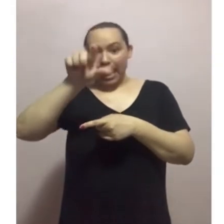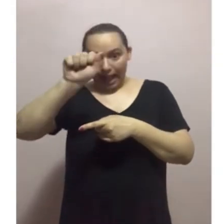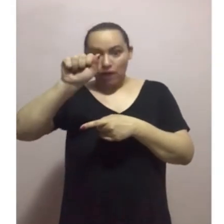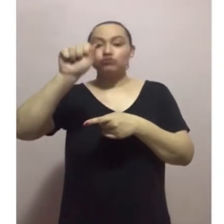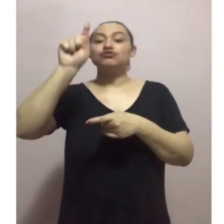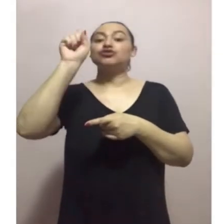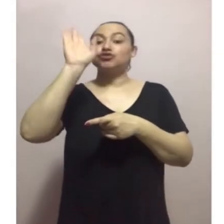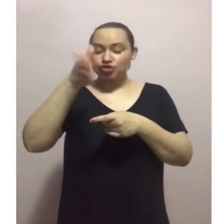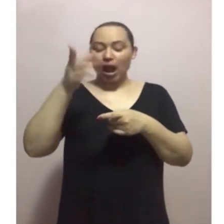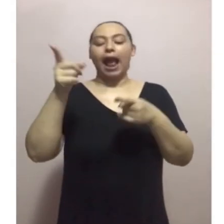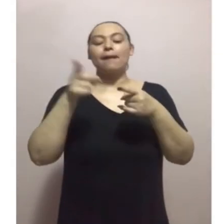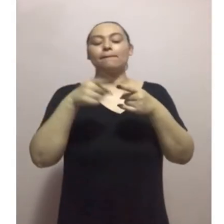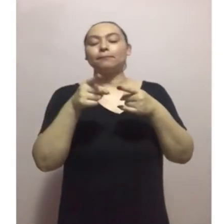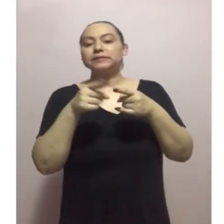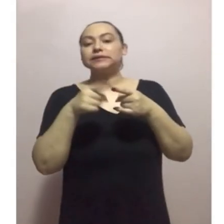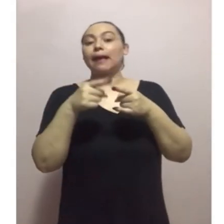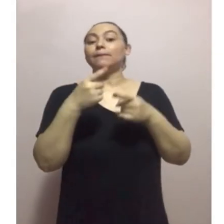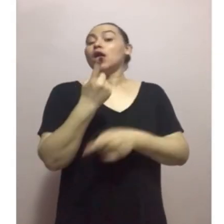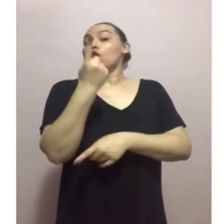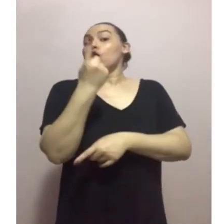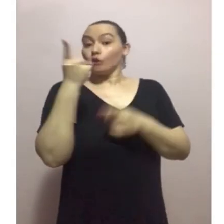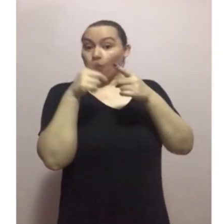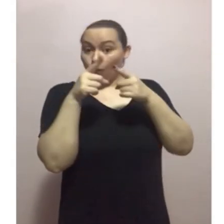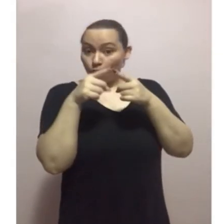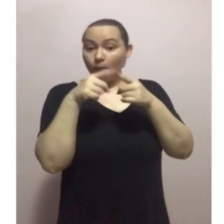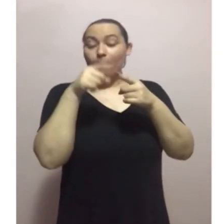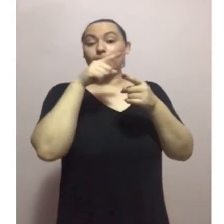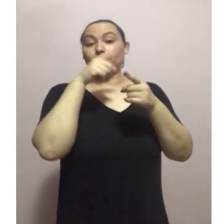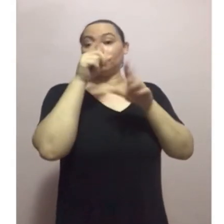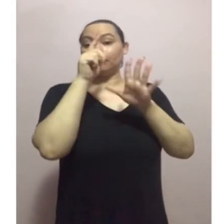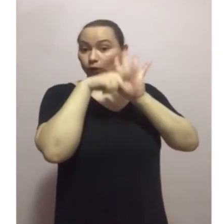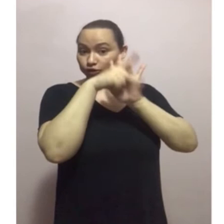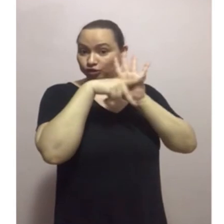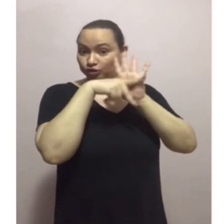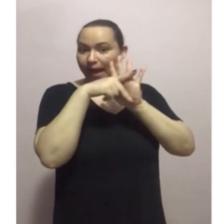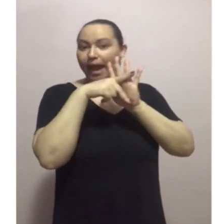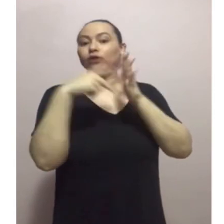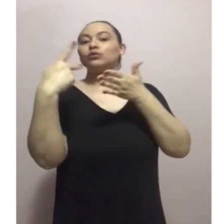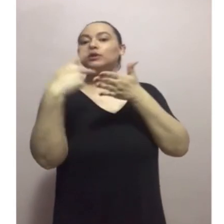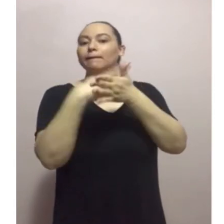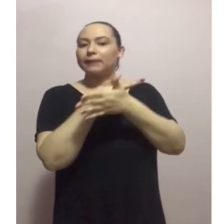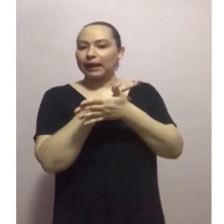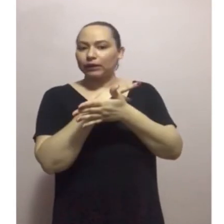A gente está com um projeto ainda para acontecer.